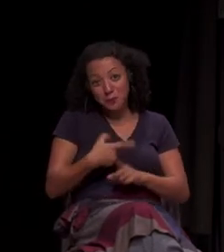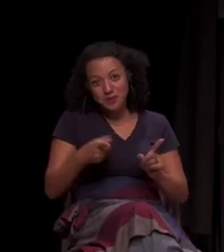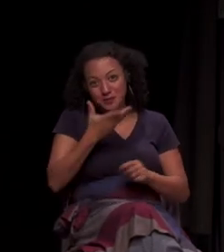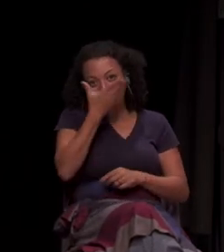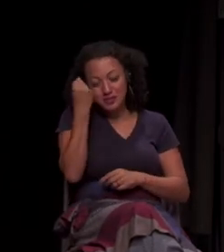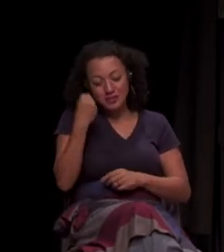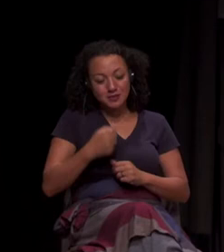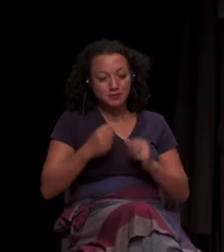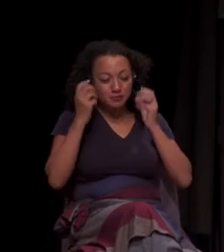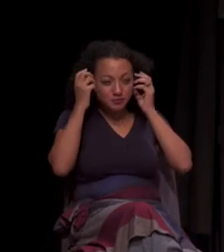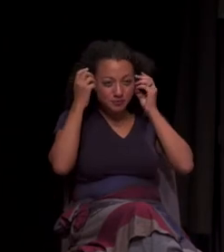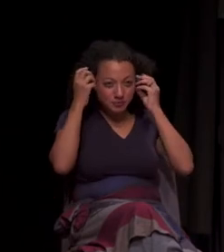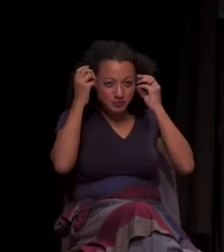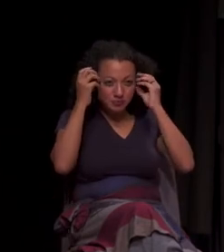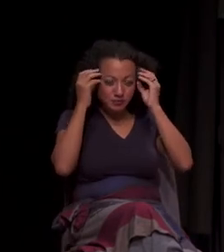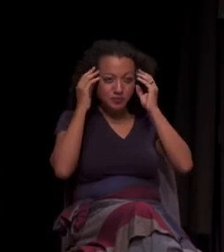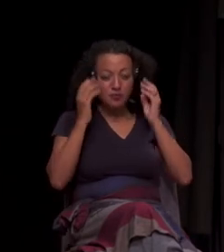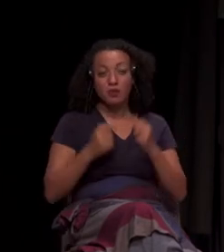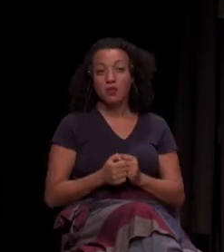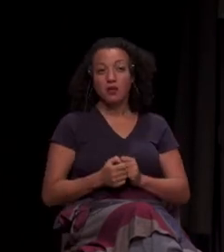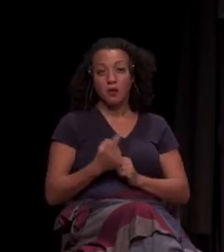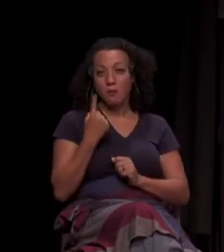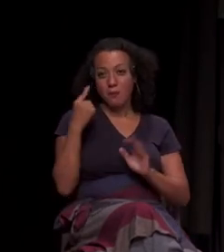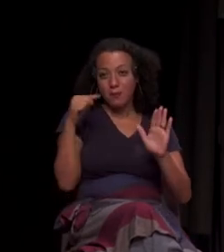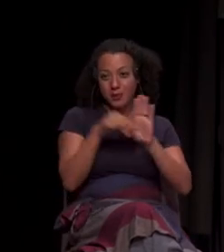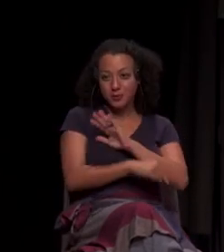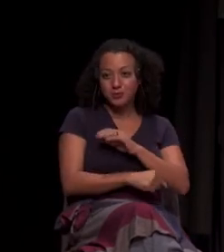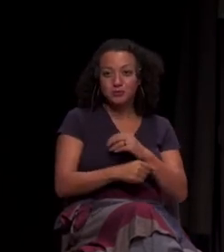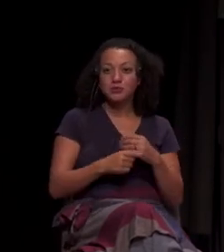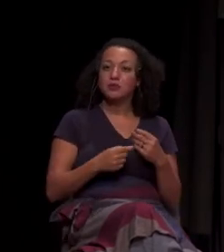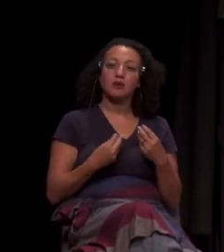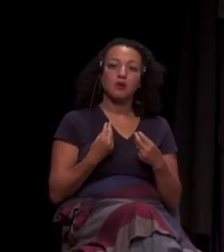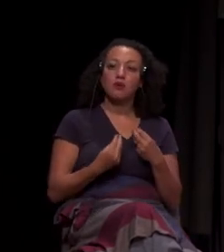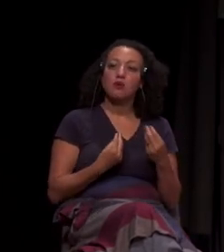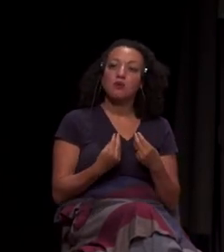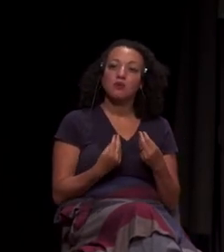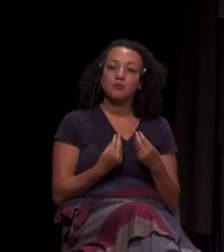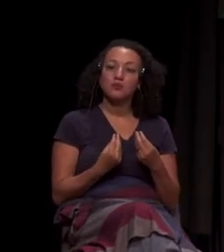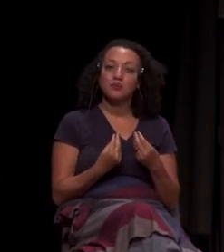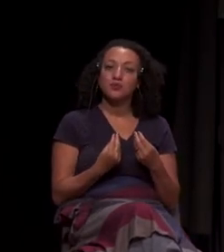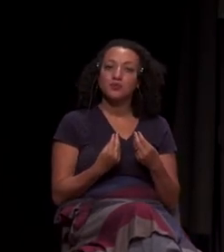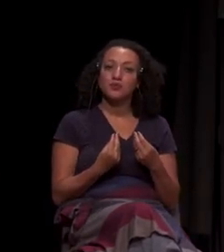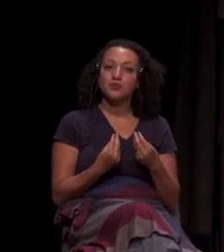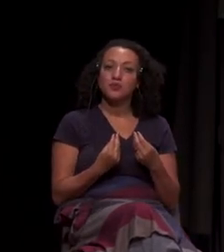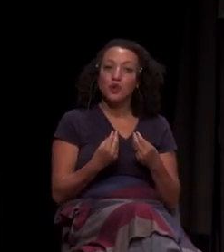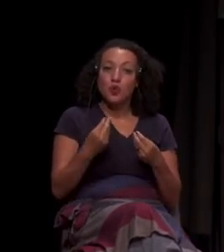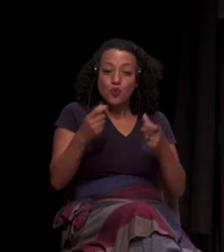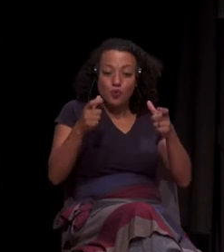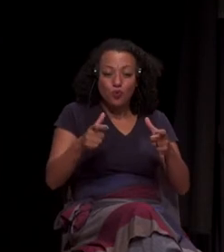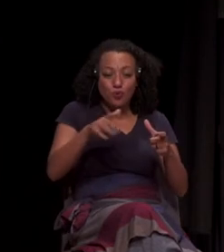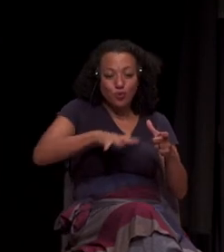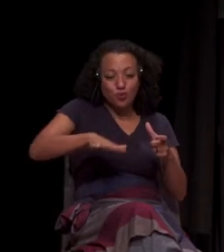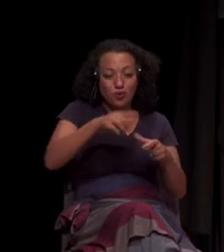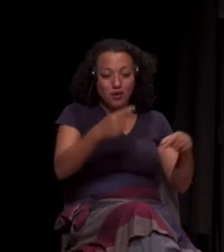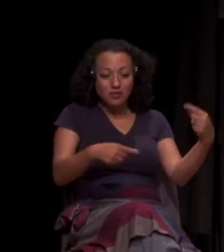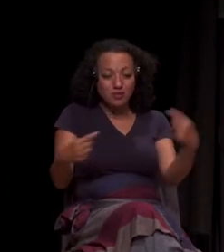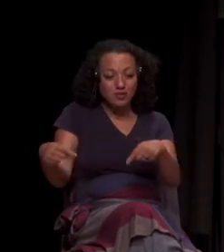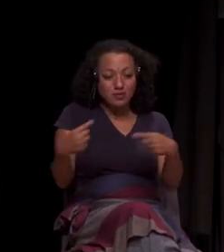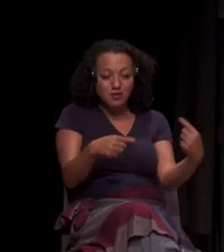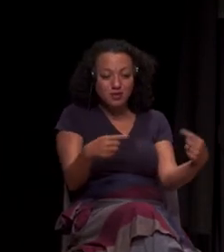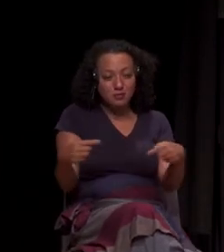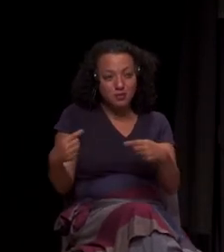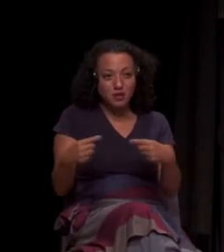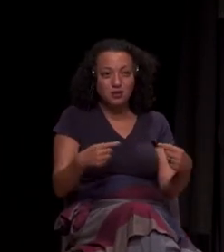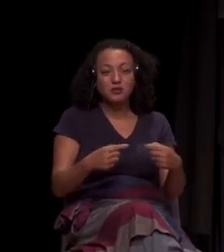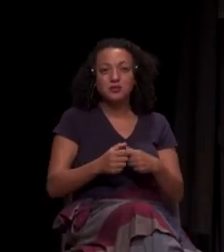Uma das perguntas era sobre como os espaços de debate sobre